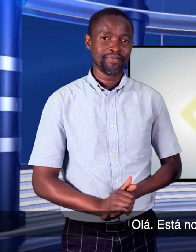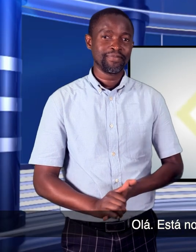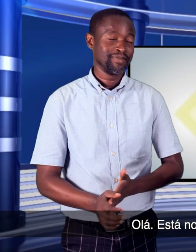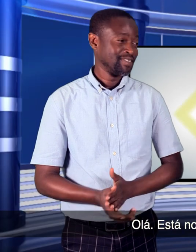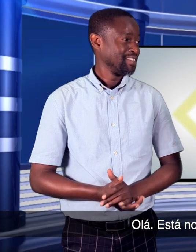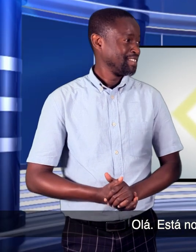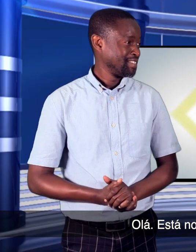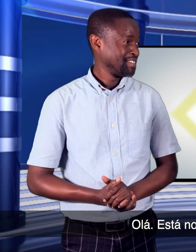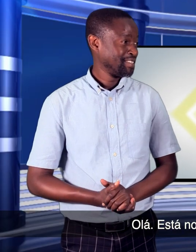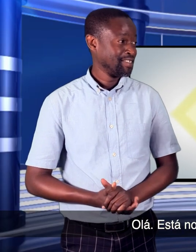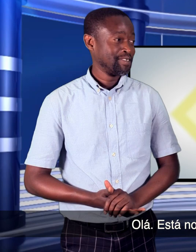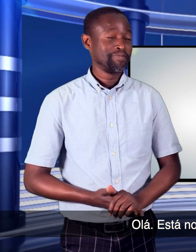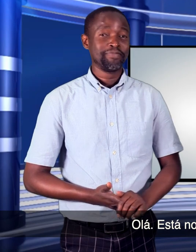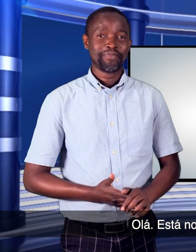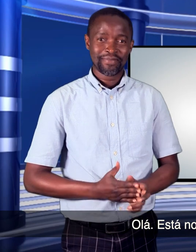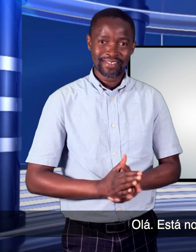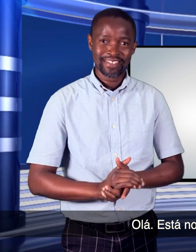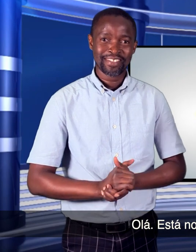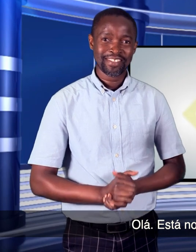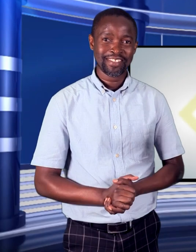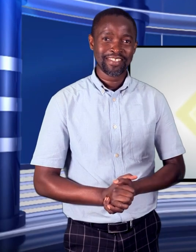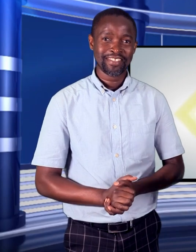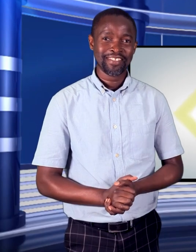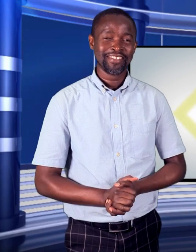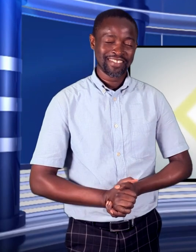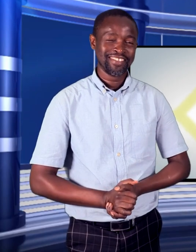Olá, está no ar o programa da TV Sud.